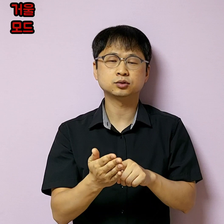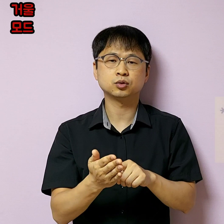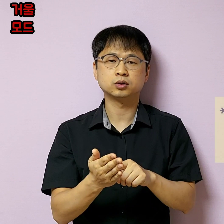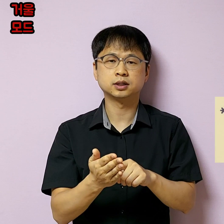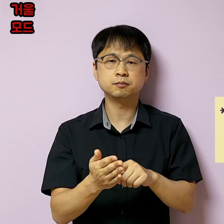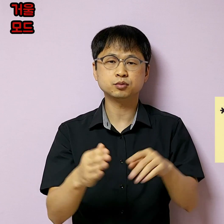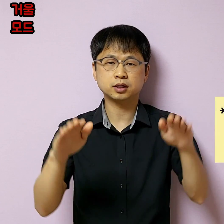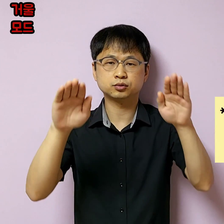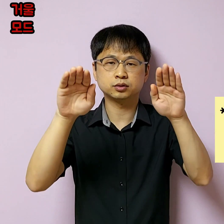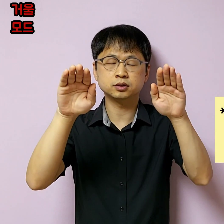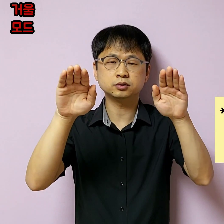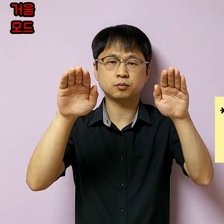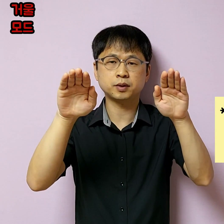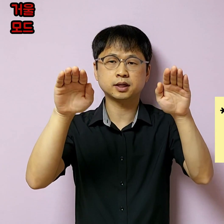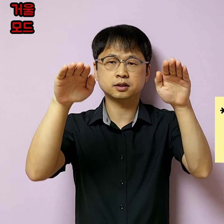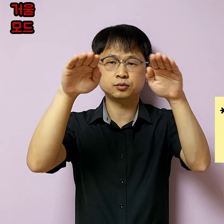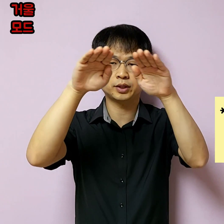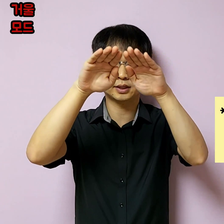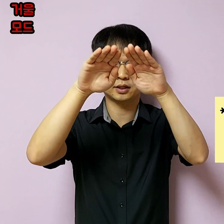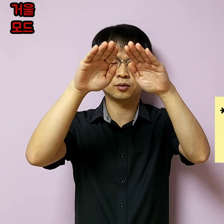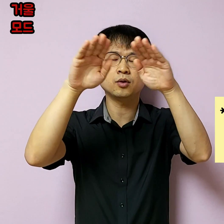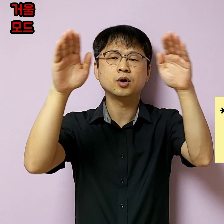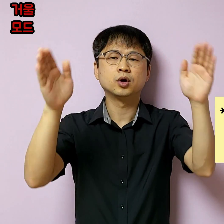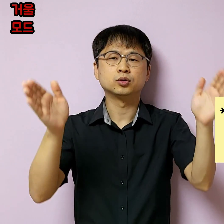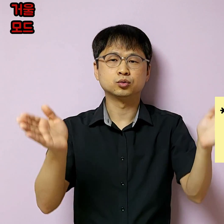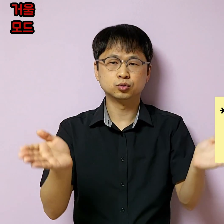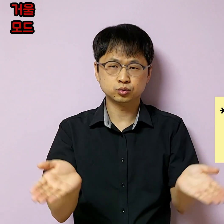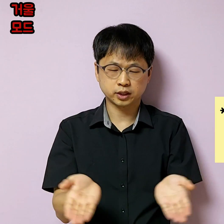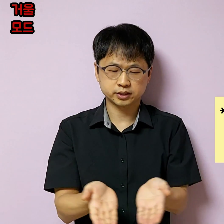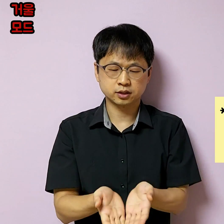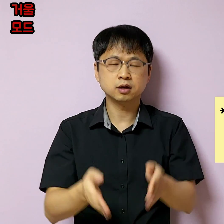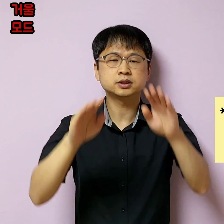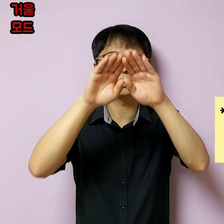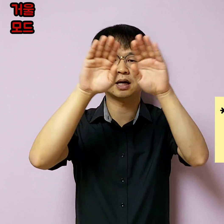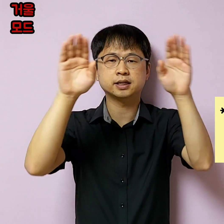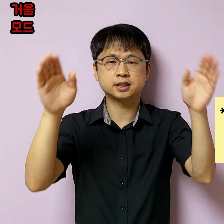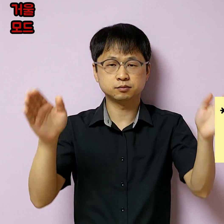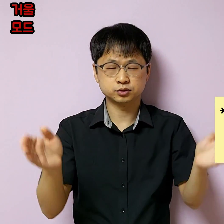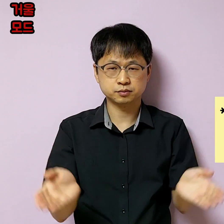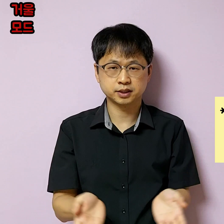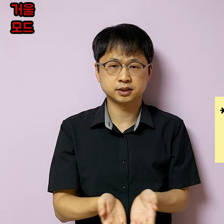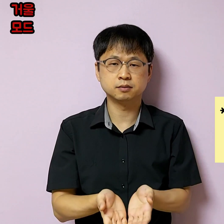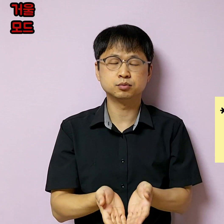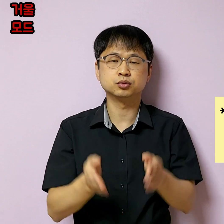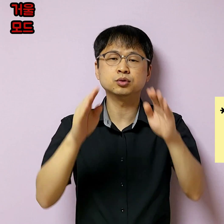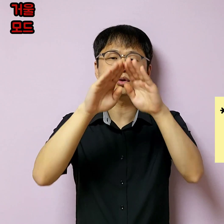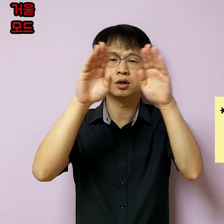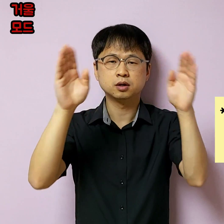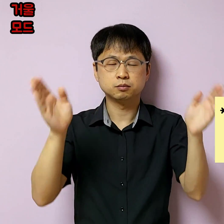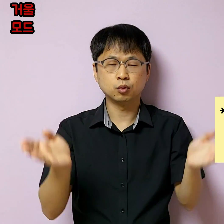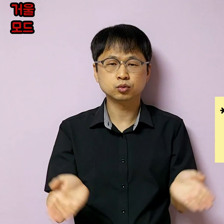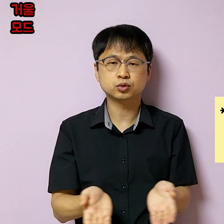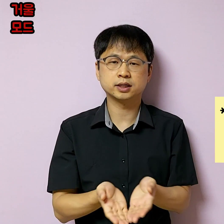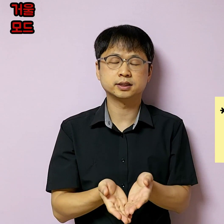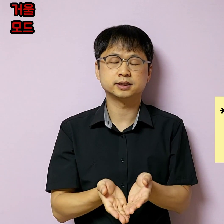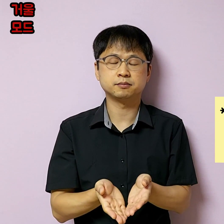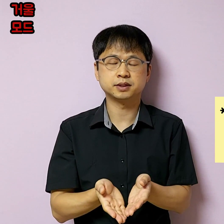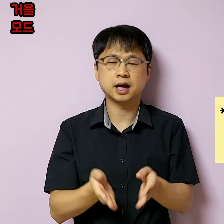수어, 전부라는 수어는 손바닥을 위에서 아래로 둥글게 전체를 가리키는 모습입니다. 전부, 모두라는